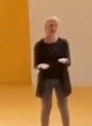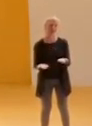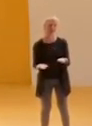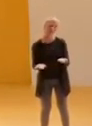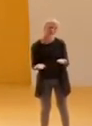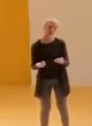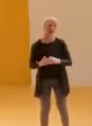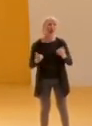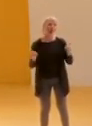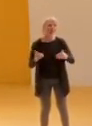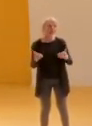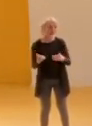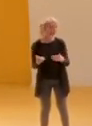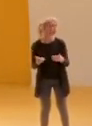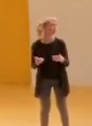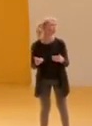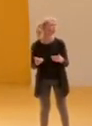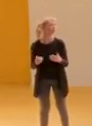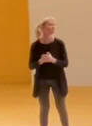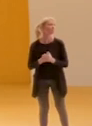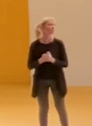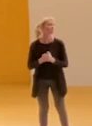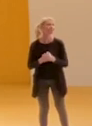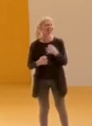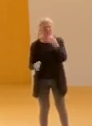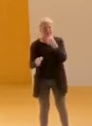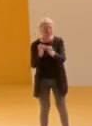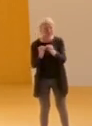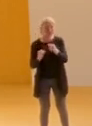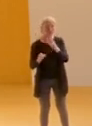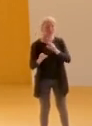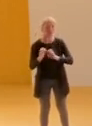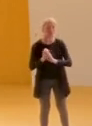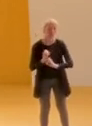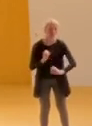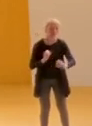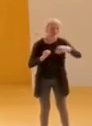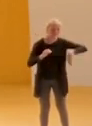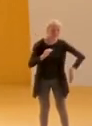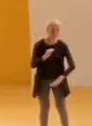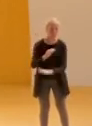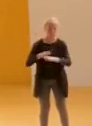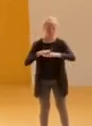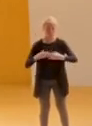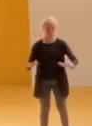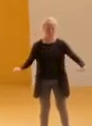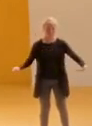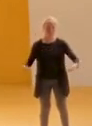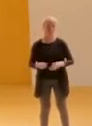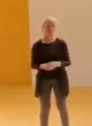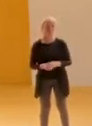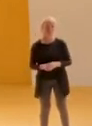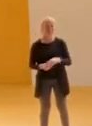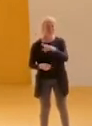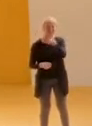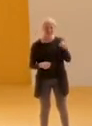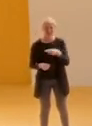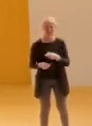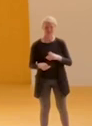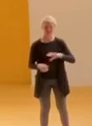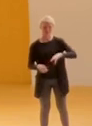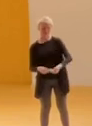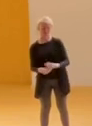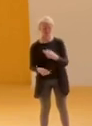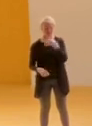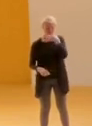A może będziemy dostarczać specjalnymi rurami podziemnymi pytania dla państwa są absolutnie absurdalne te które